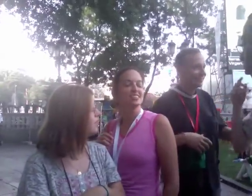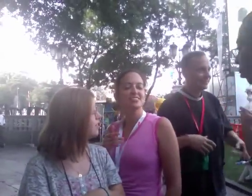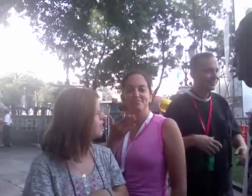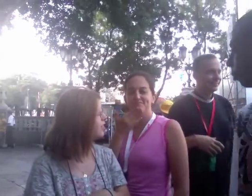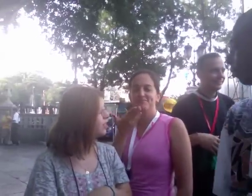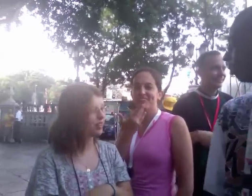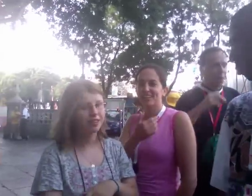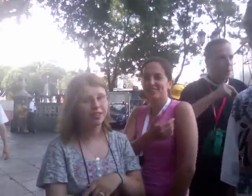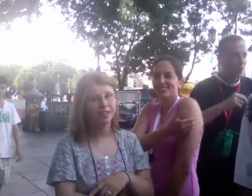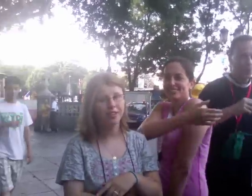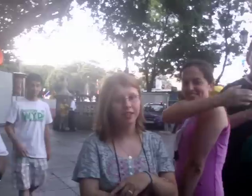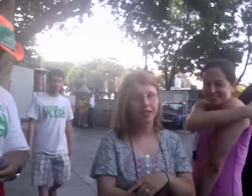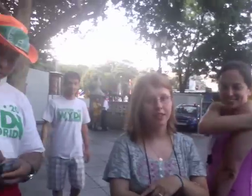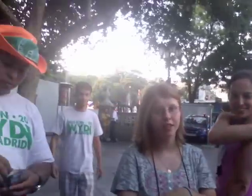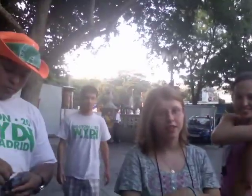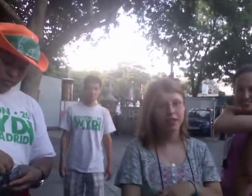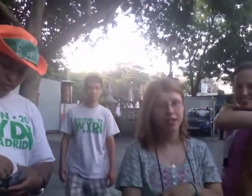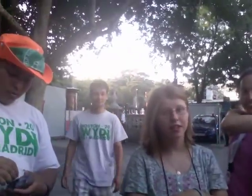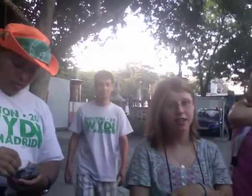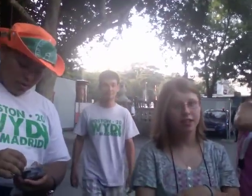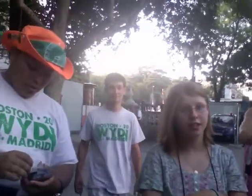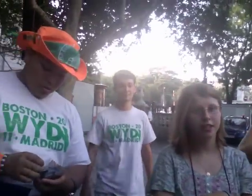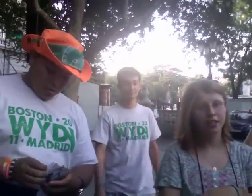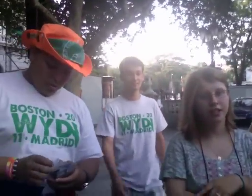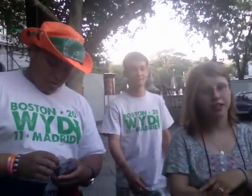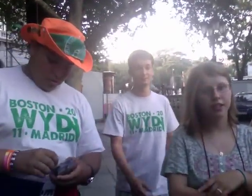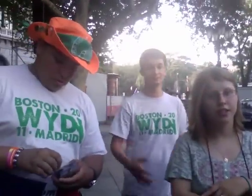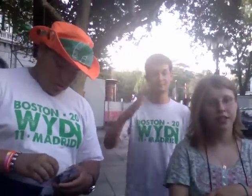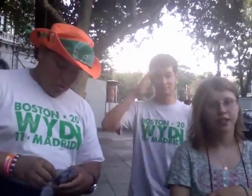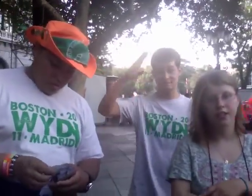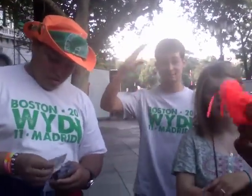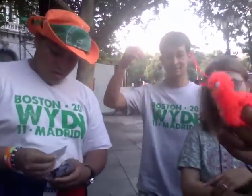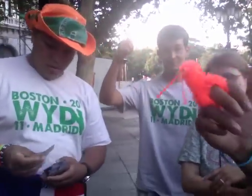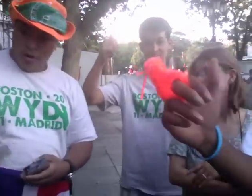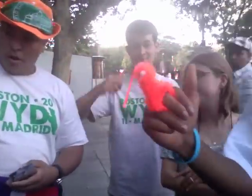vamos a pedir un fuerte aplauso para la orquesta y coro de la JMJ.